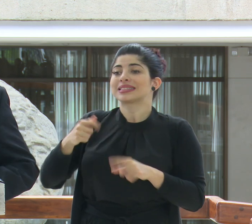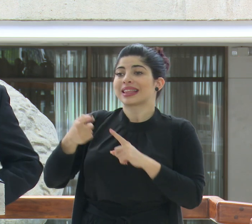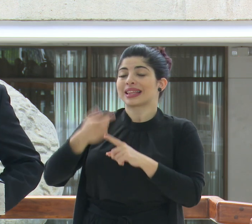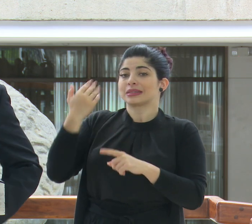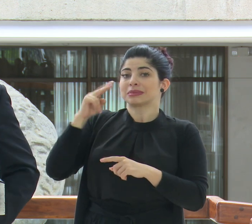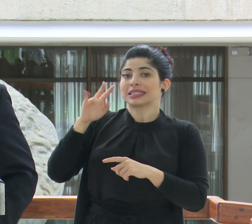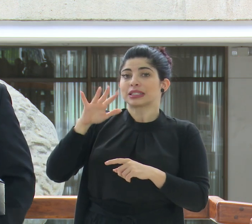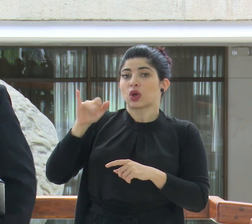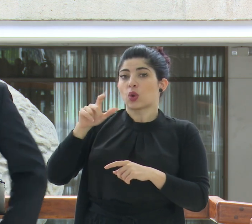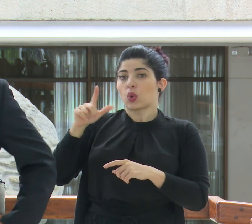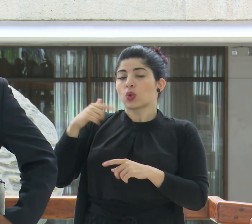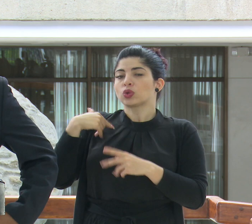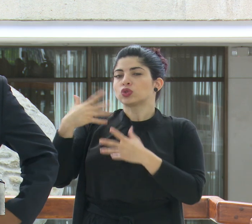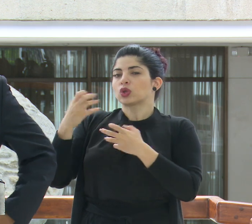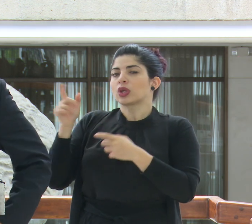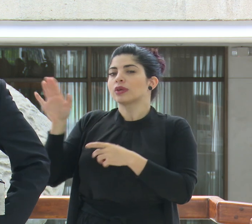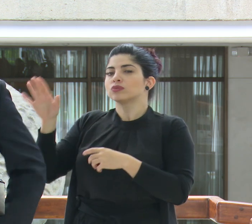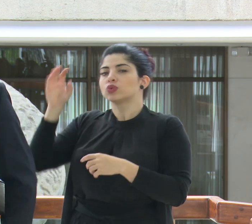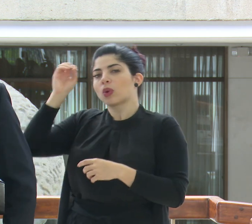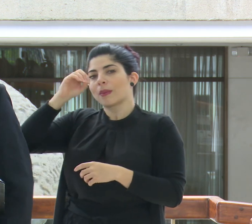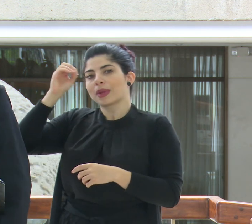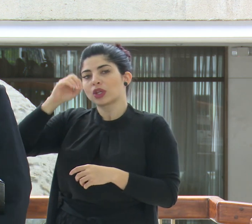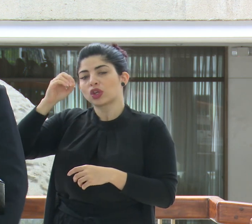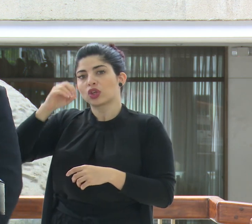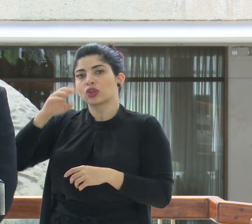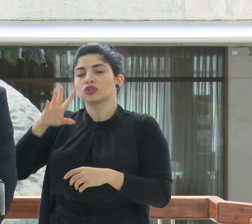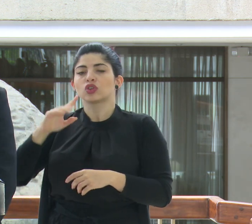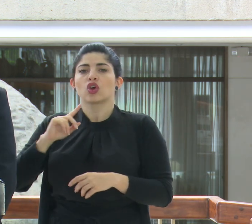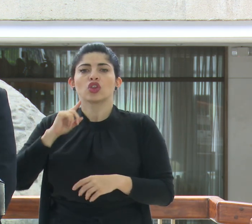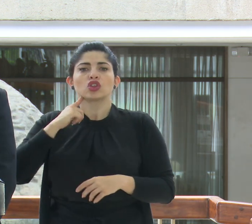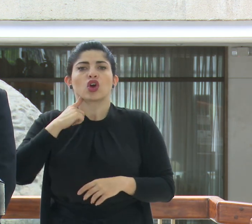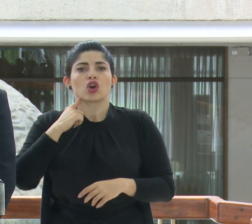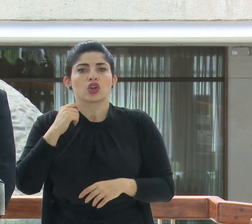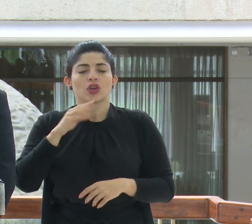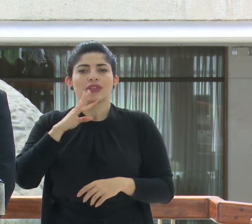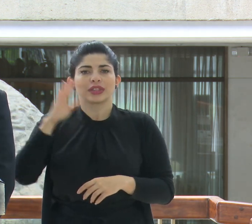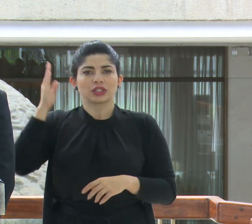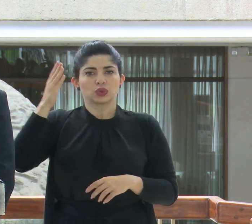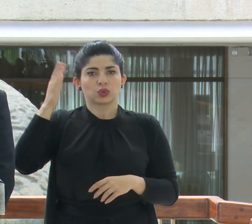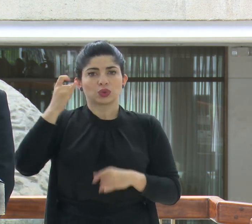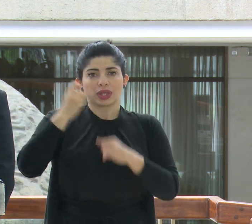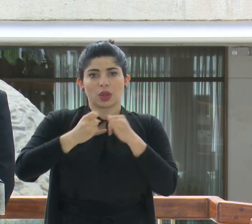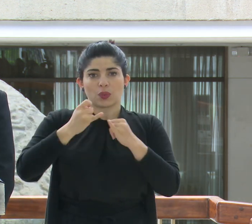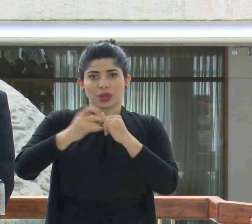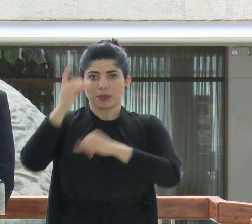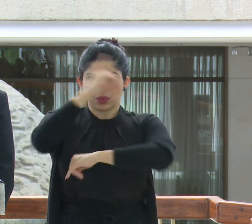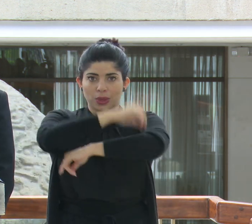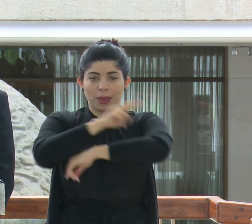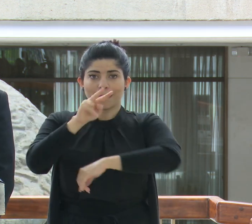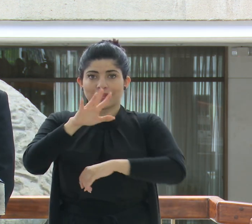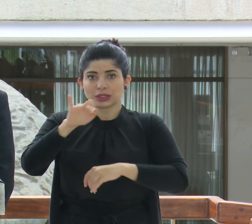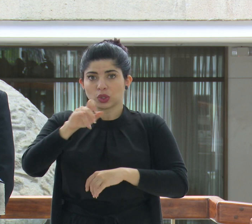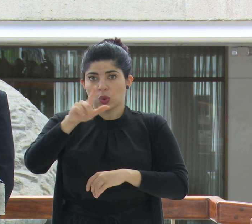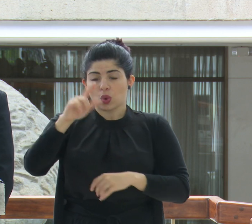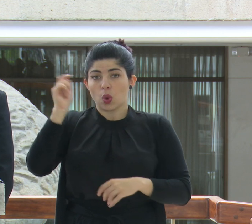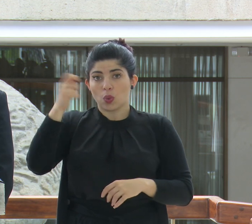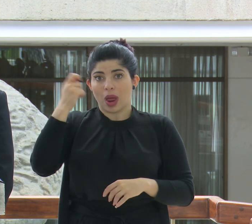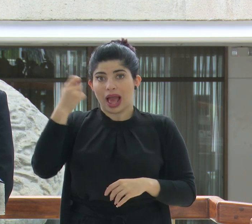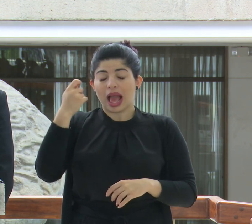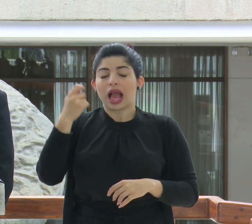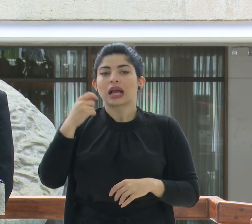julio pasado y queríamos una reacción porque el tono de su discurso desde el último día del 25 de julio en Guanacaste pues